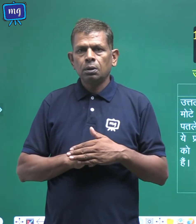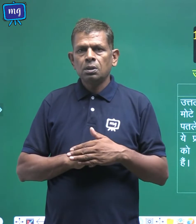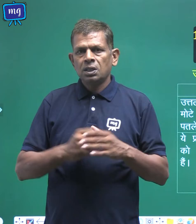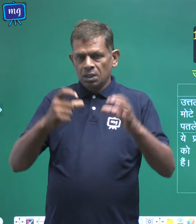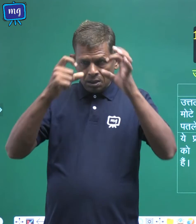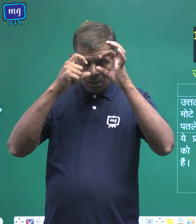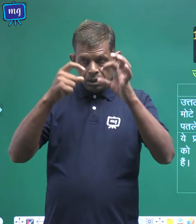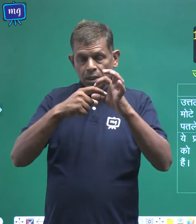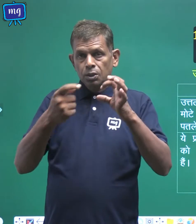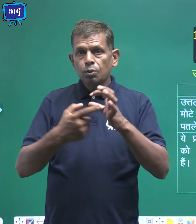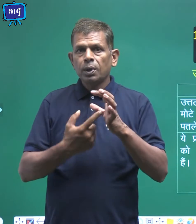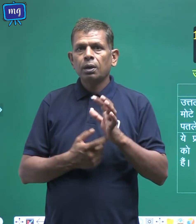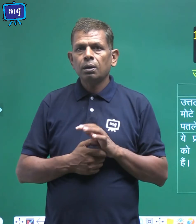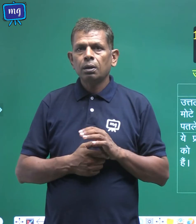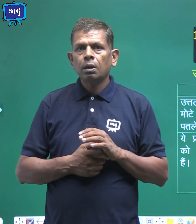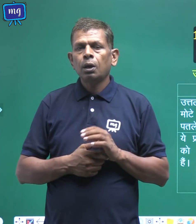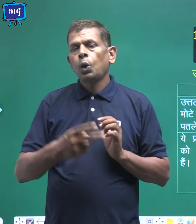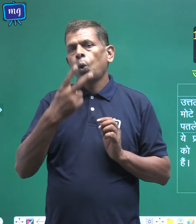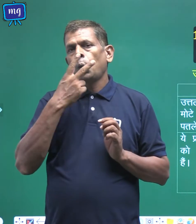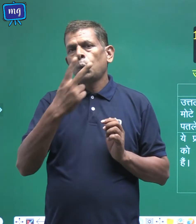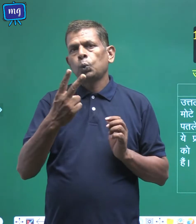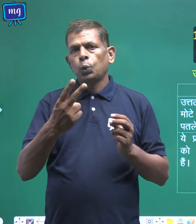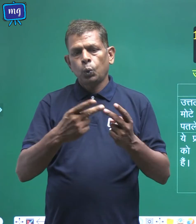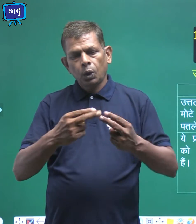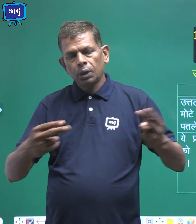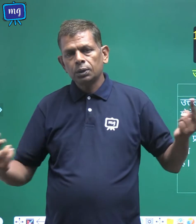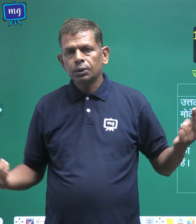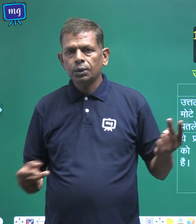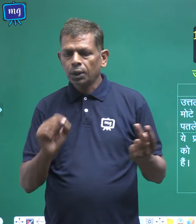लेंसों में 2 अंतर लिखिए।